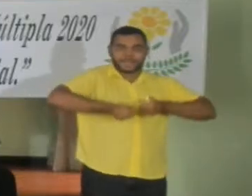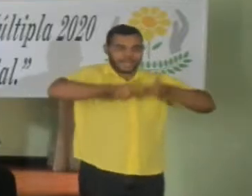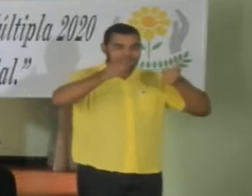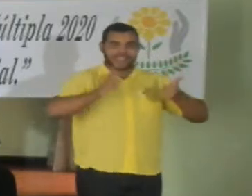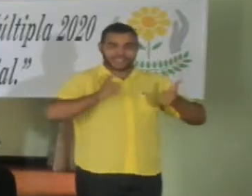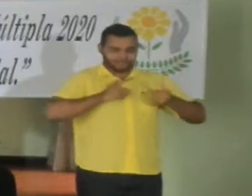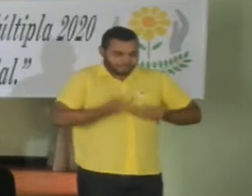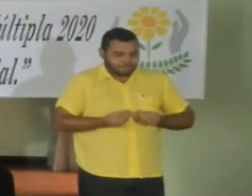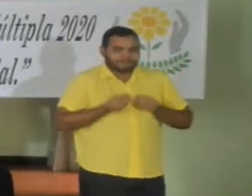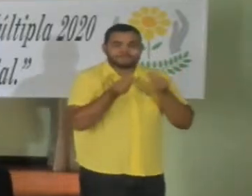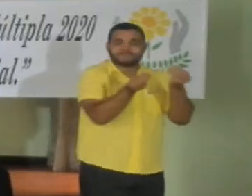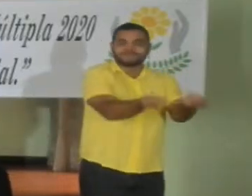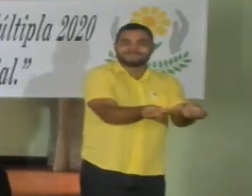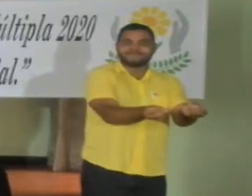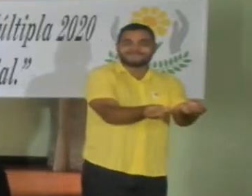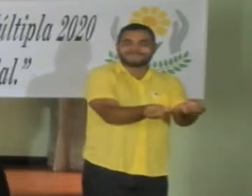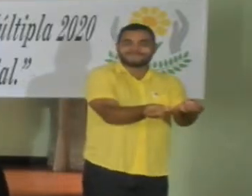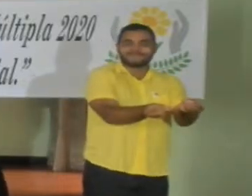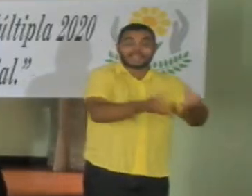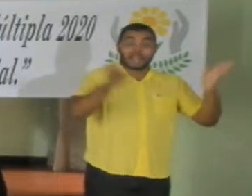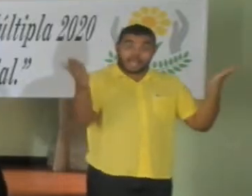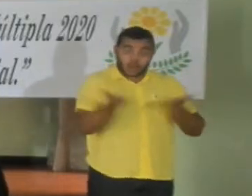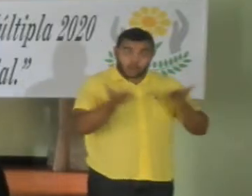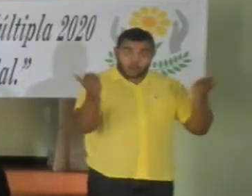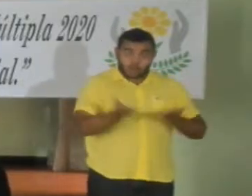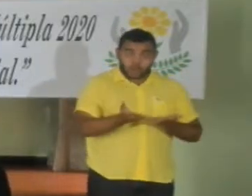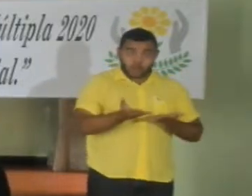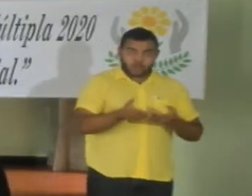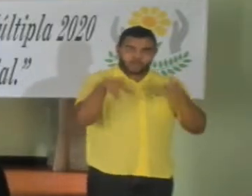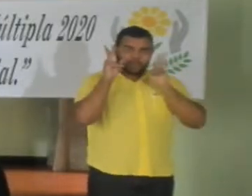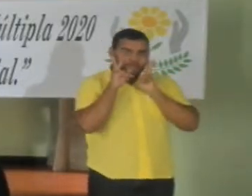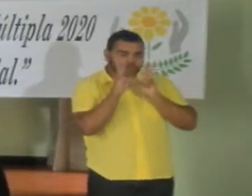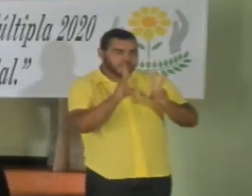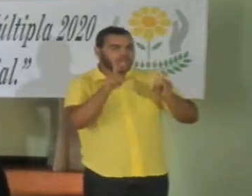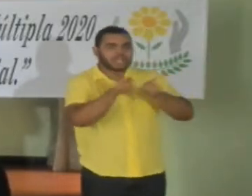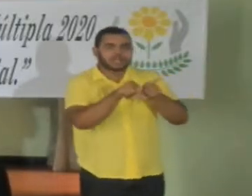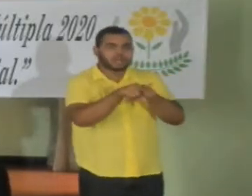para oferecer. Agora nós vamos ver e ouvir o